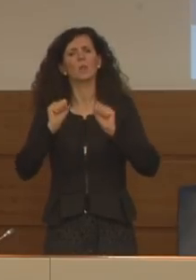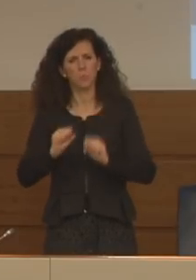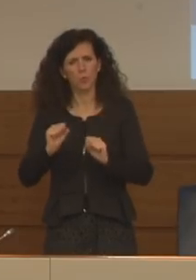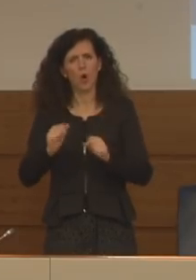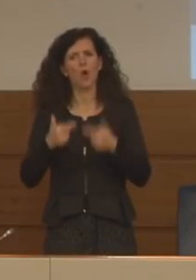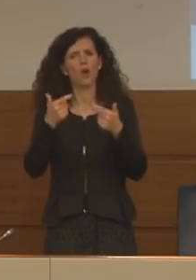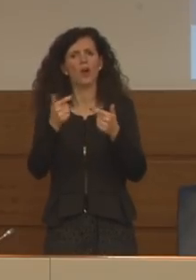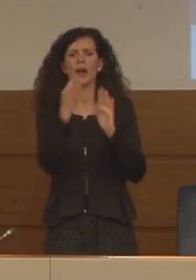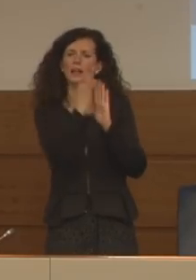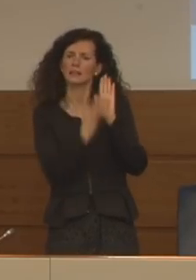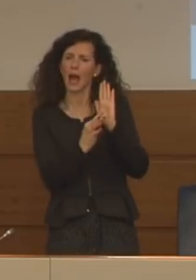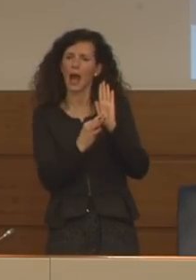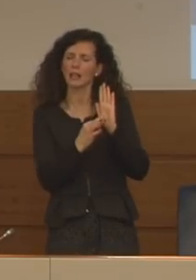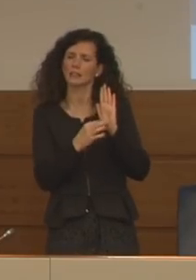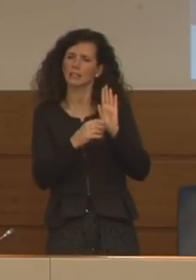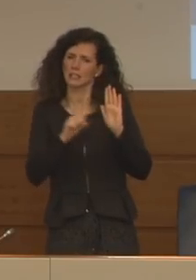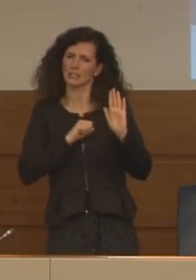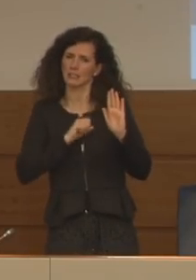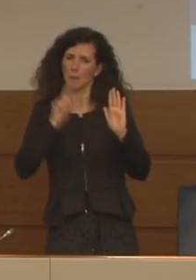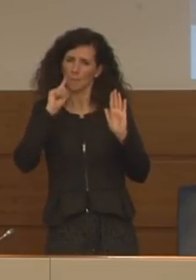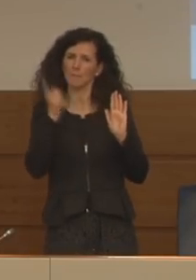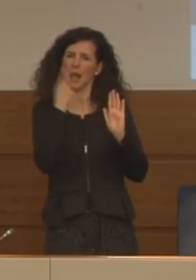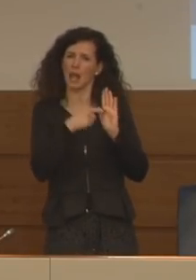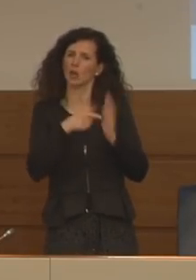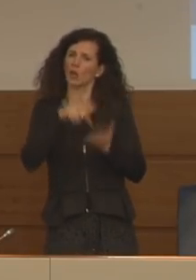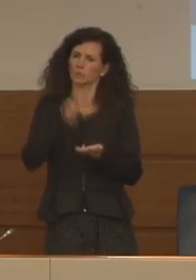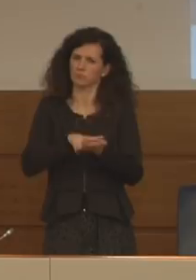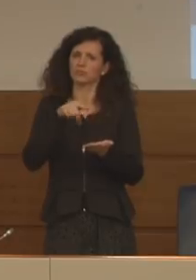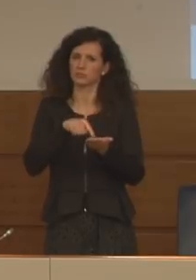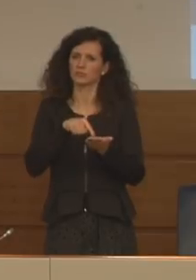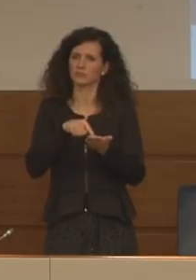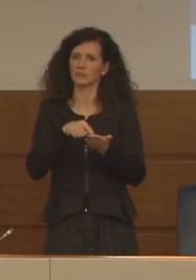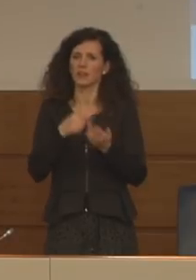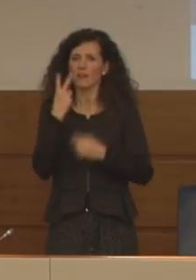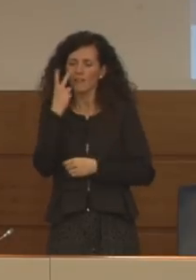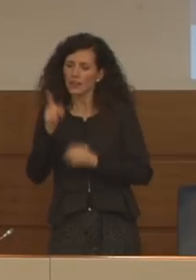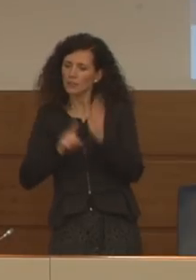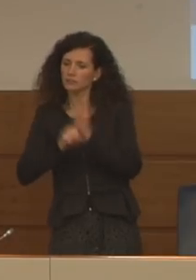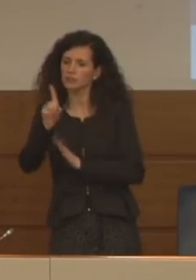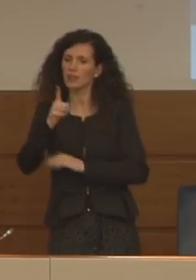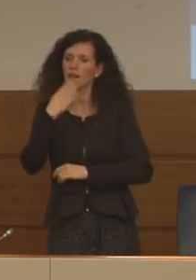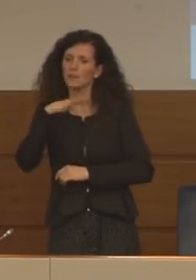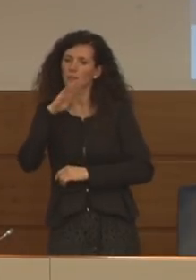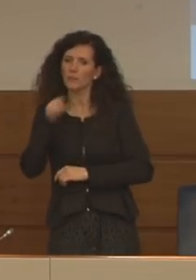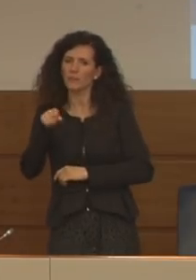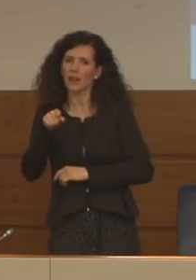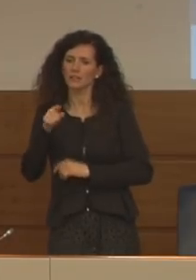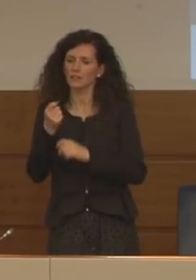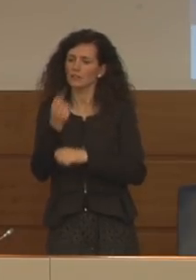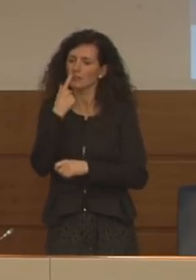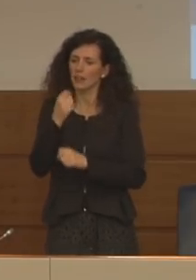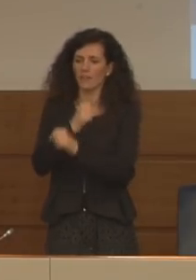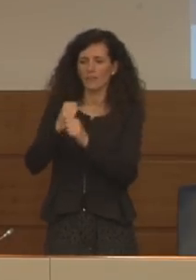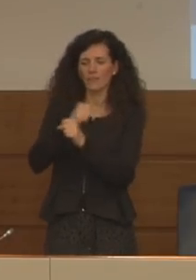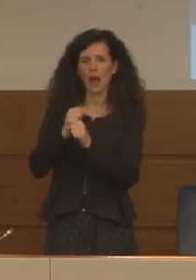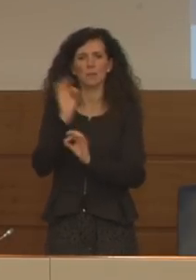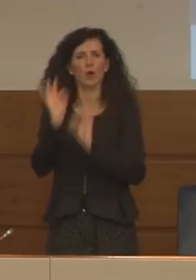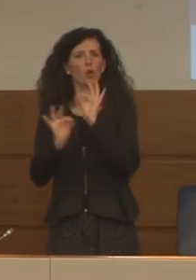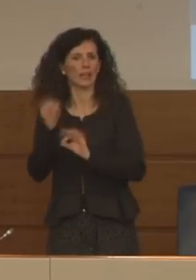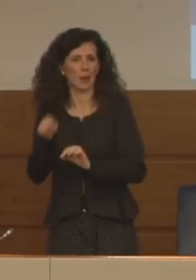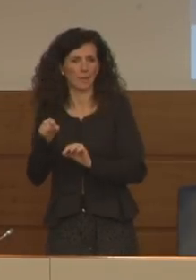dati più affidabili rispetto alla entità reale dei benefici di queste terapie ora meglio